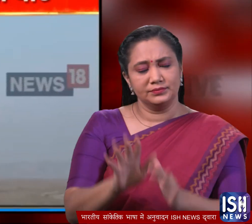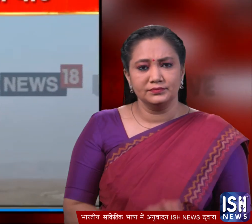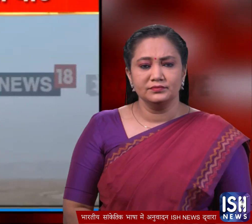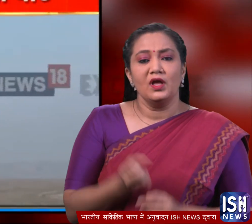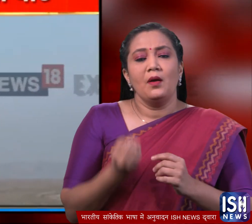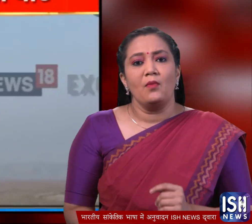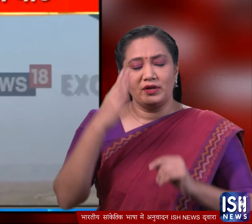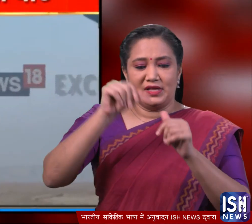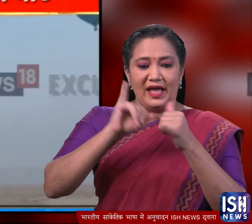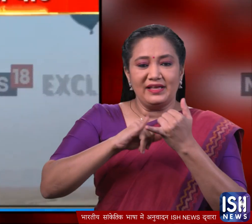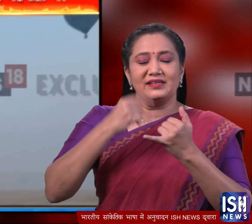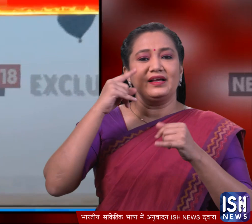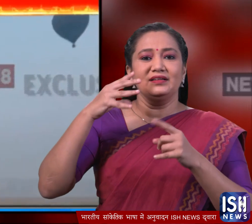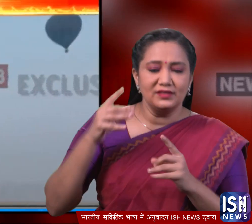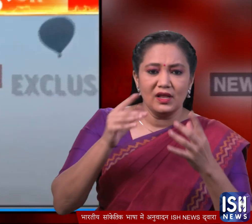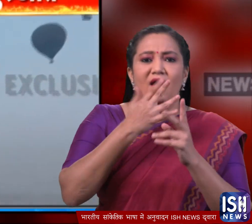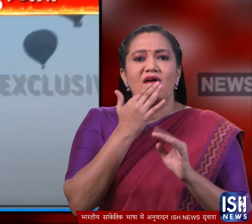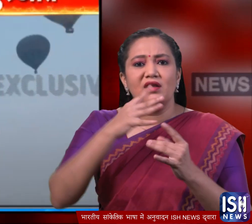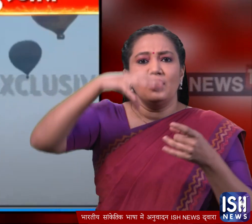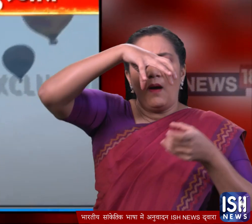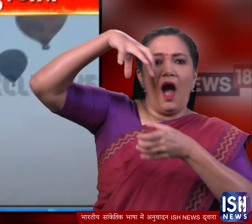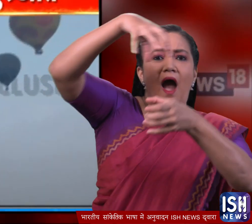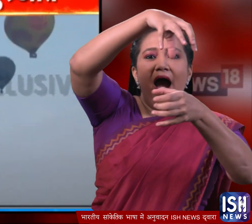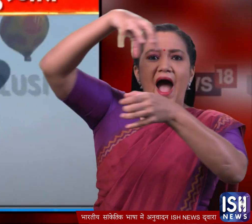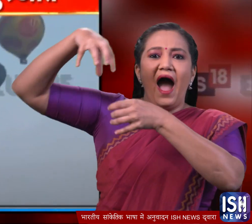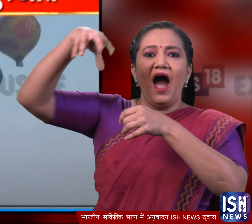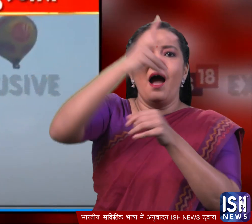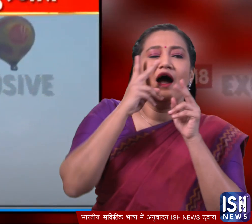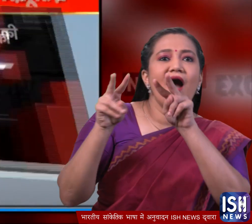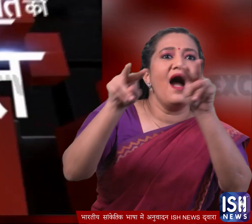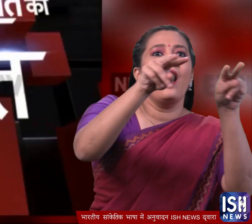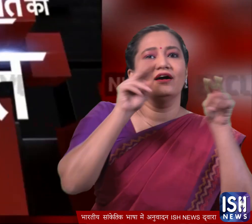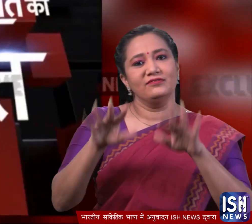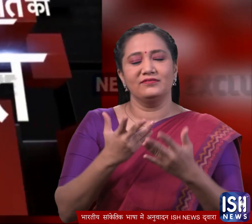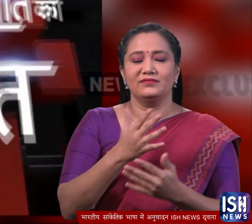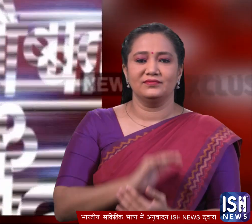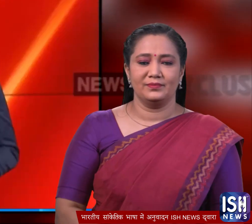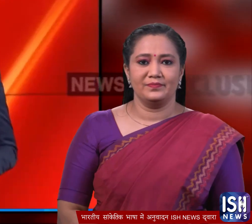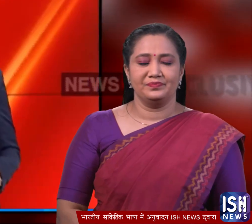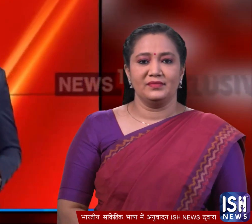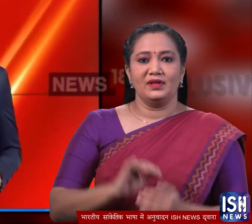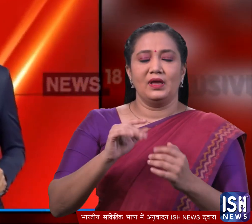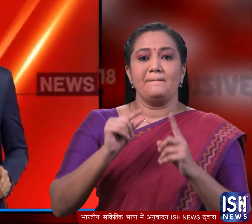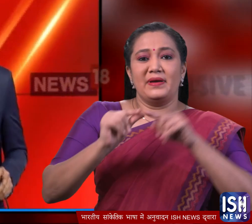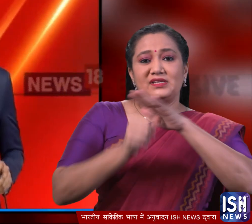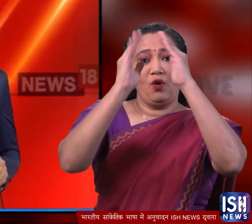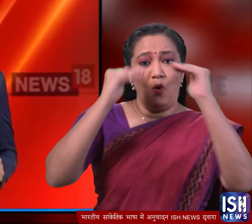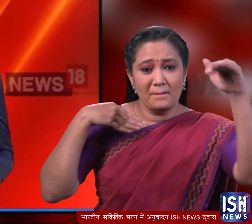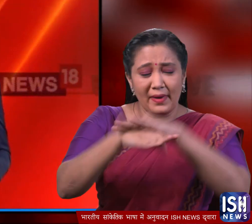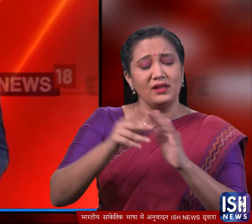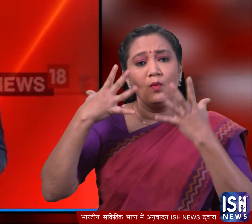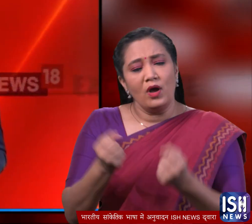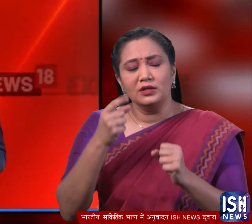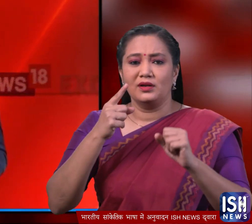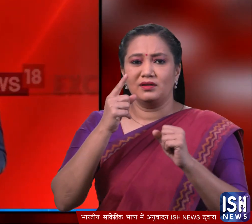फेस्टिवल शुरू हुआ तो सुबह से ही 80 घाट के आसपास कई रंग बिरंगे हॉट एयर बलून हवा में उड़ते नजर आए। राष्ट्रपति भवन में जबरन घुसने